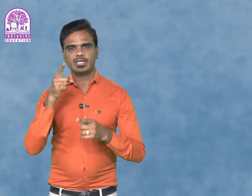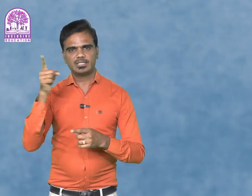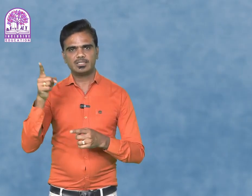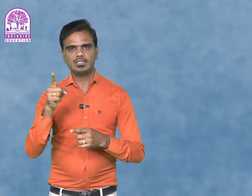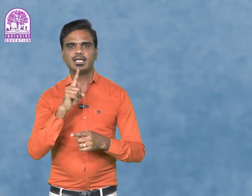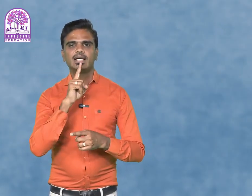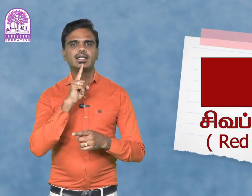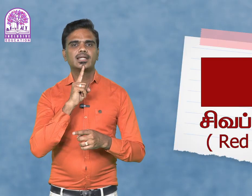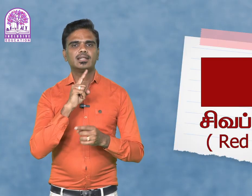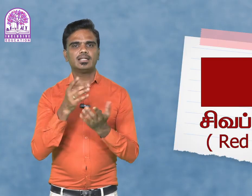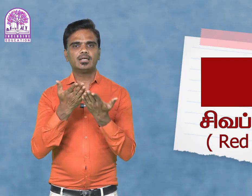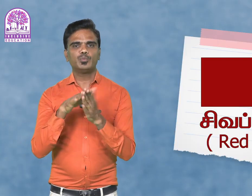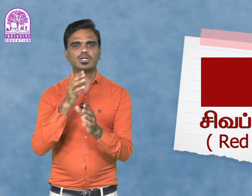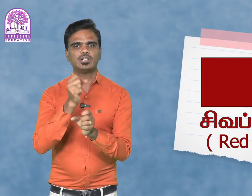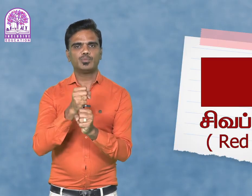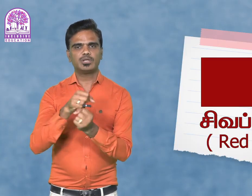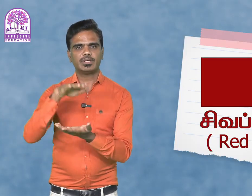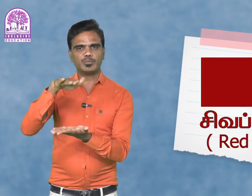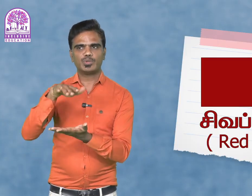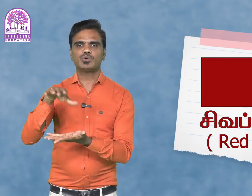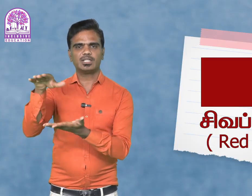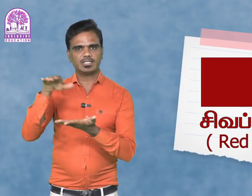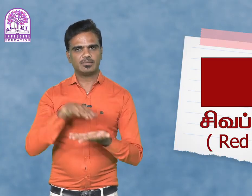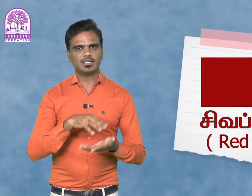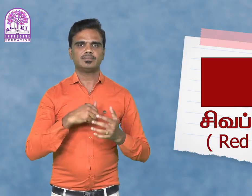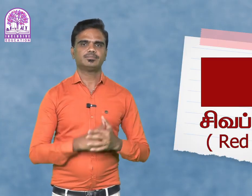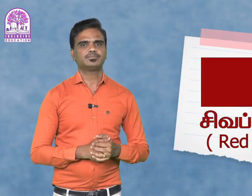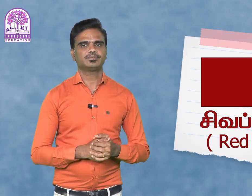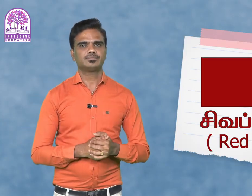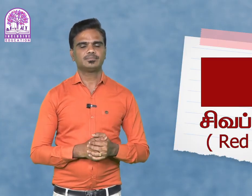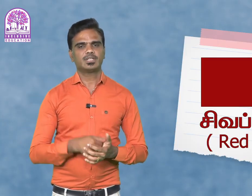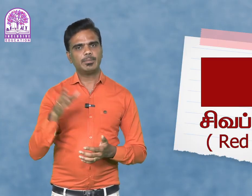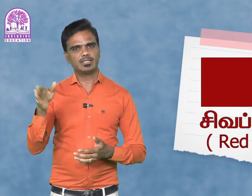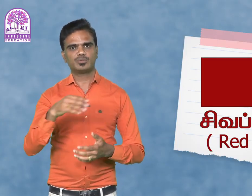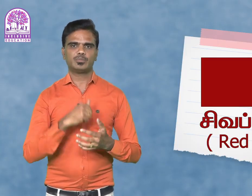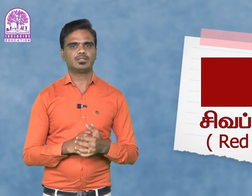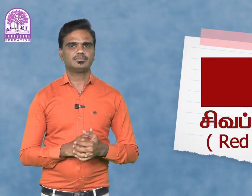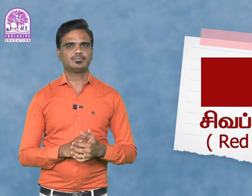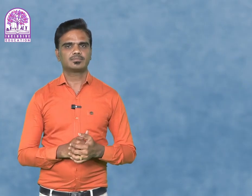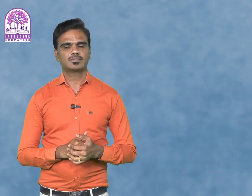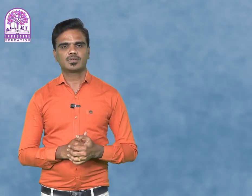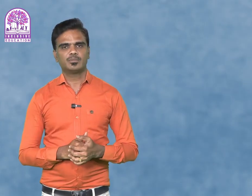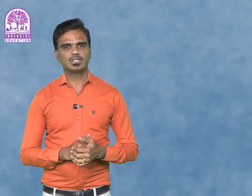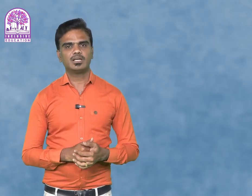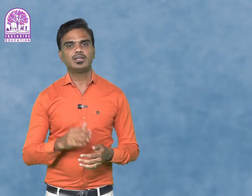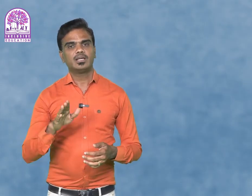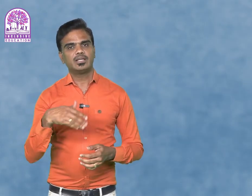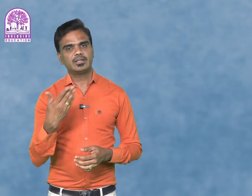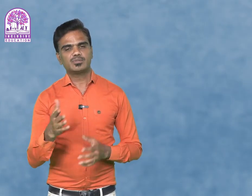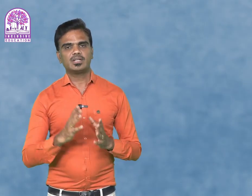போயிட்டு ரெட் கலரில் புக்கு பெரிய புக் இருக்கும், அதை எடுத்துகிட்டு வா. அப்போ எடுத்துகிட்டு வந்து கொடுப்பான், புரியுதுங்களா. இல்லை என்ன சொல்லலாம்,